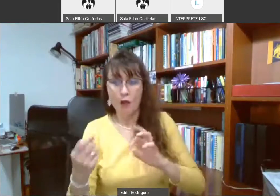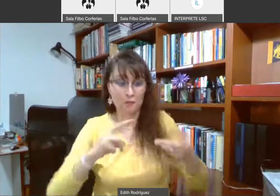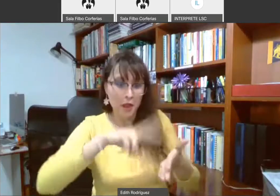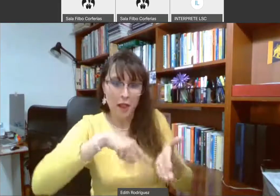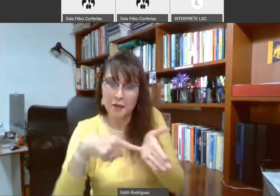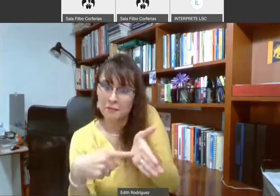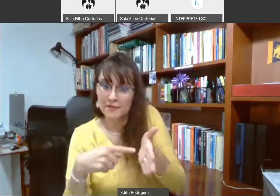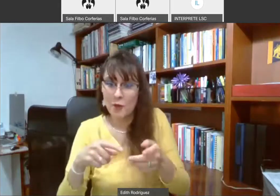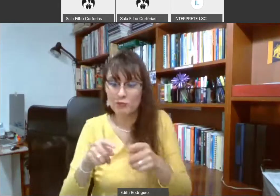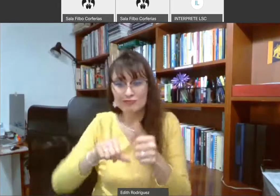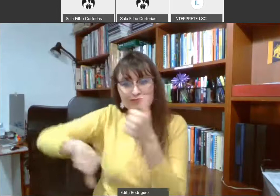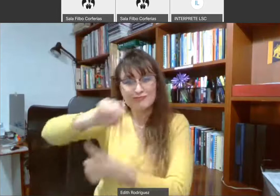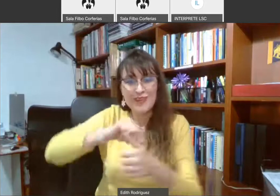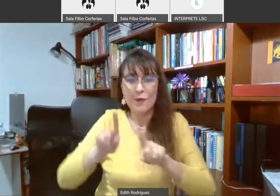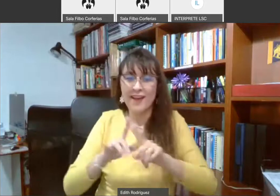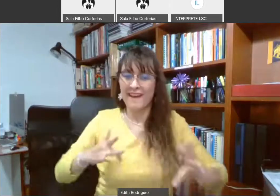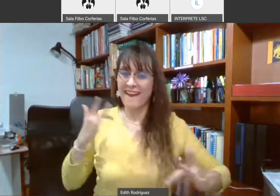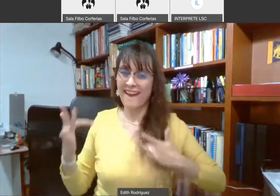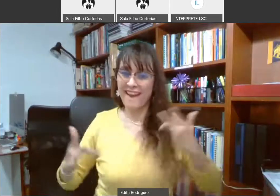lectura que ha dado cada uno de ellos.